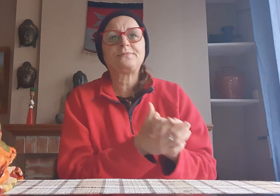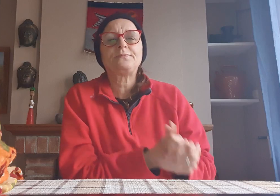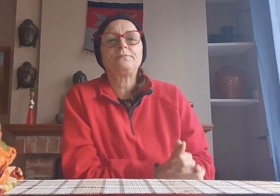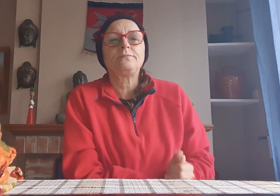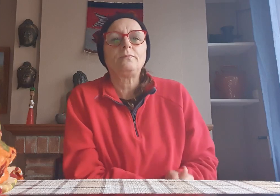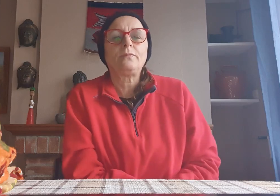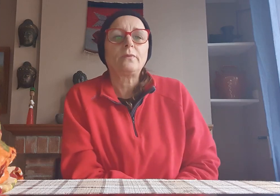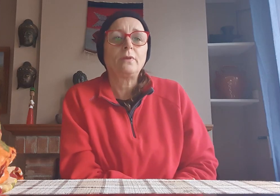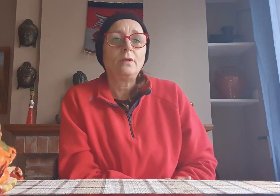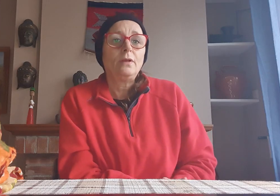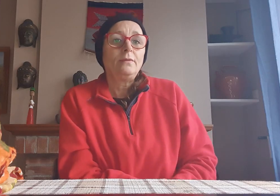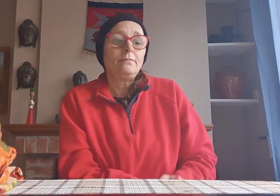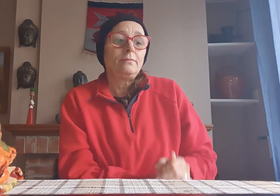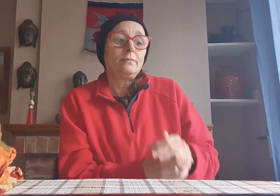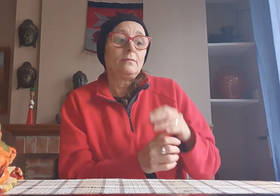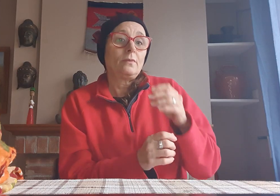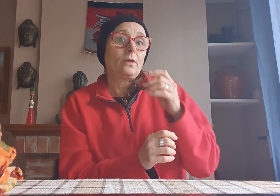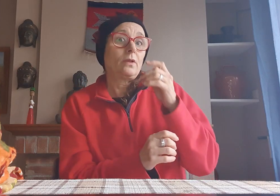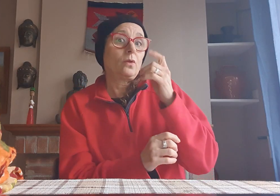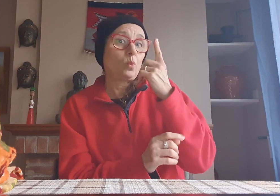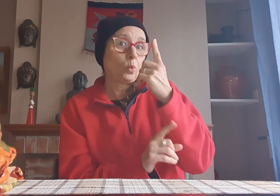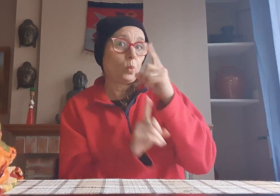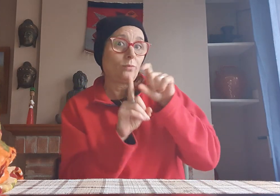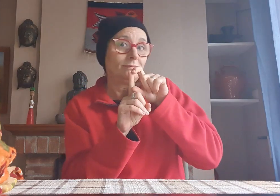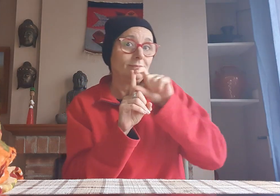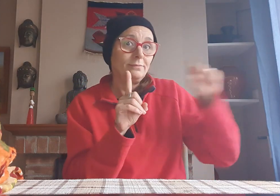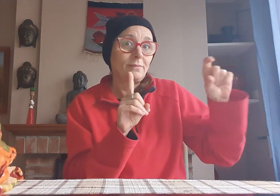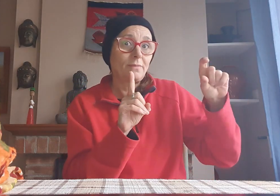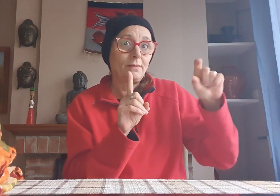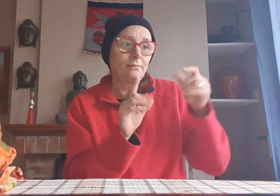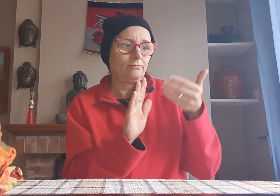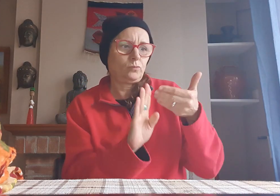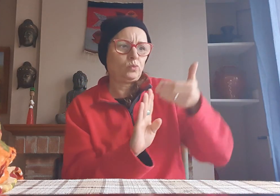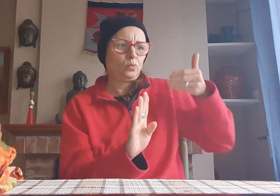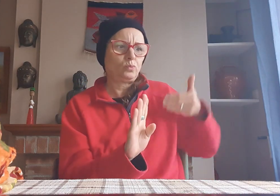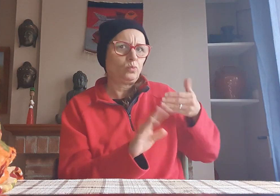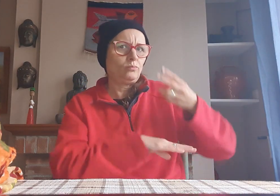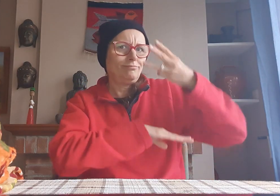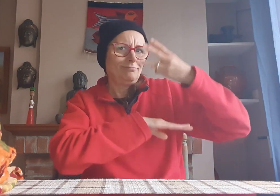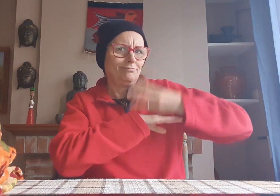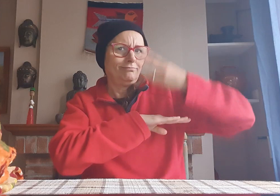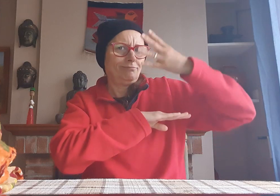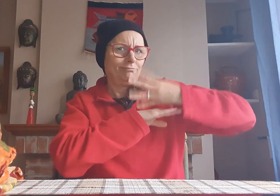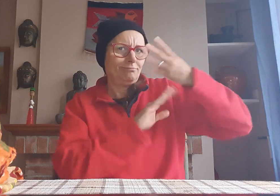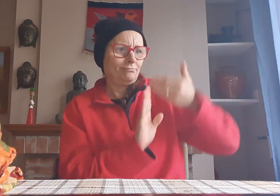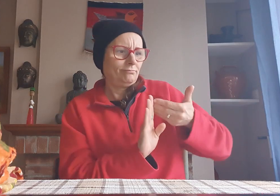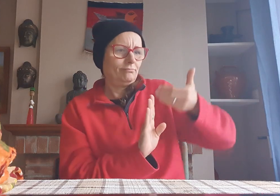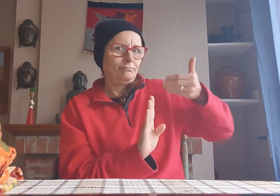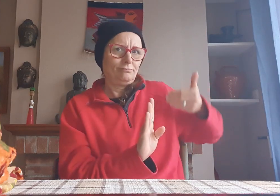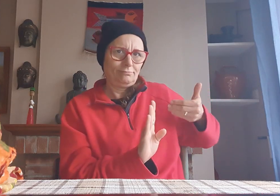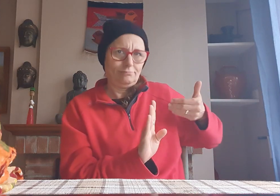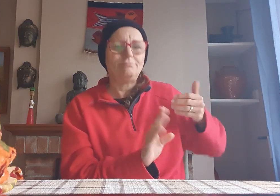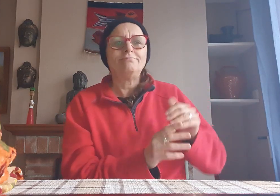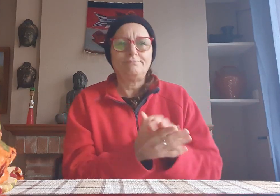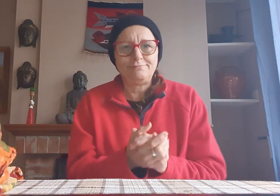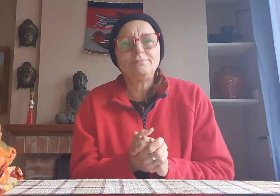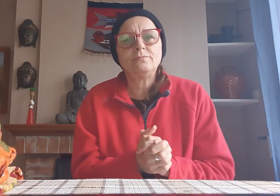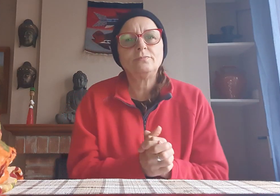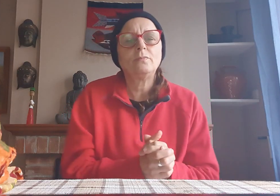utilizarlo. Además, si es de las 300 primeras personas en hacer su pedido, podrá conseguir la segunda unidad a mitad de precio. No pierda más tiempo y llame